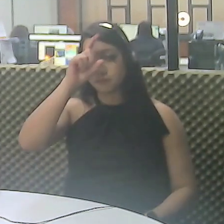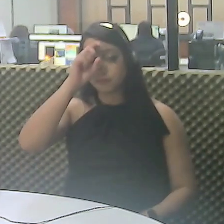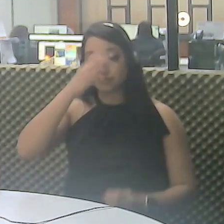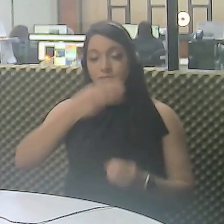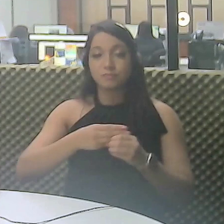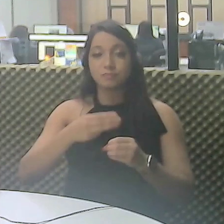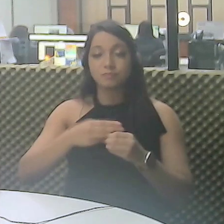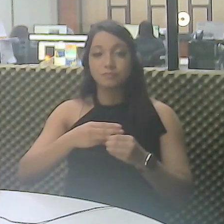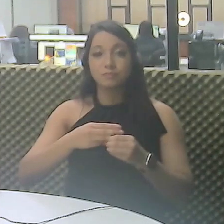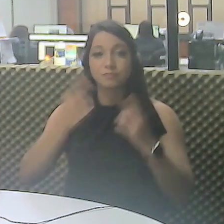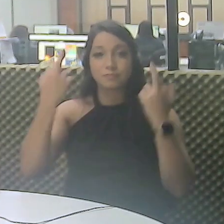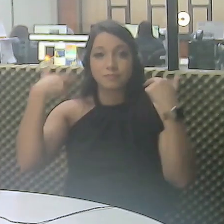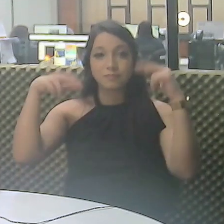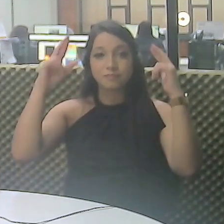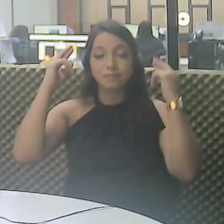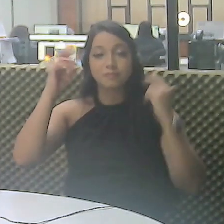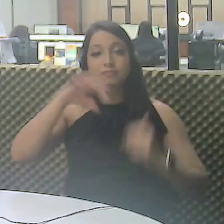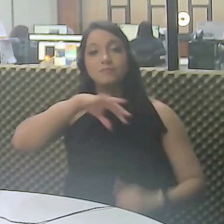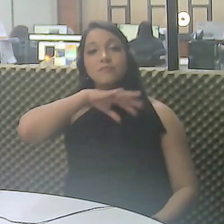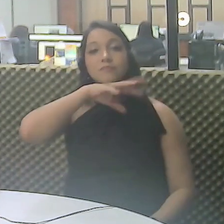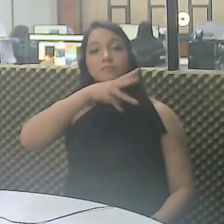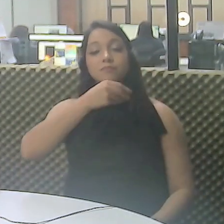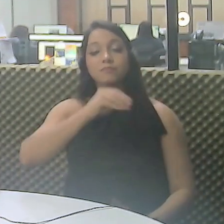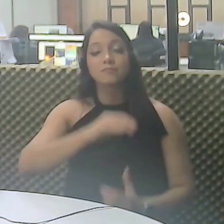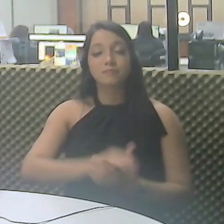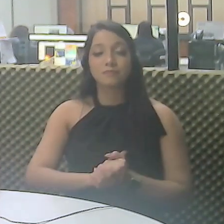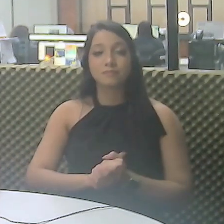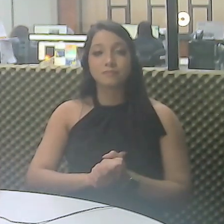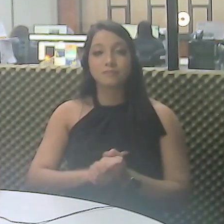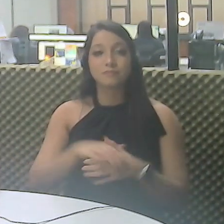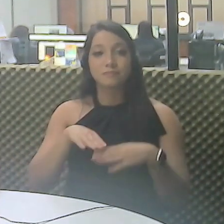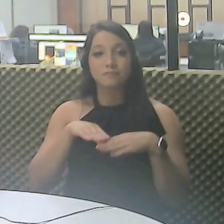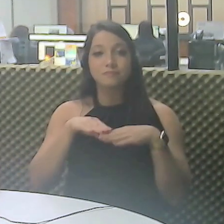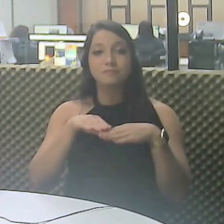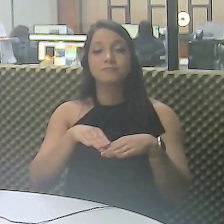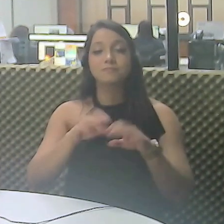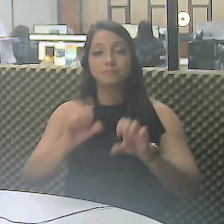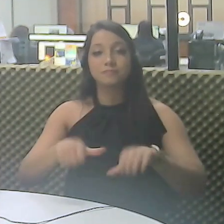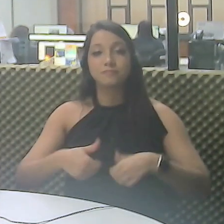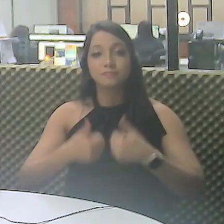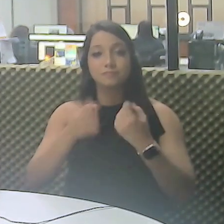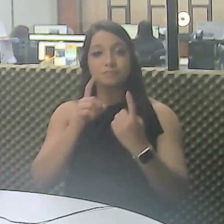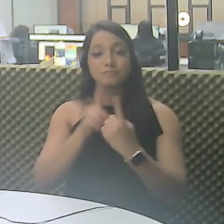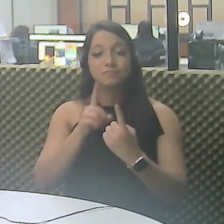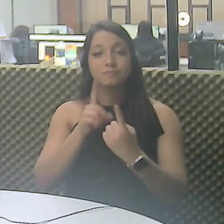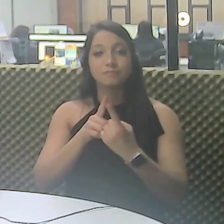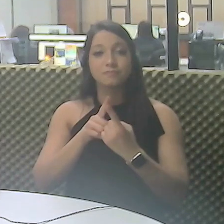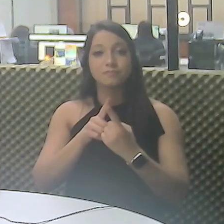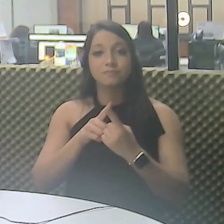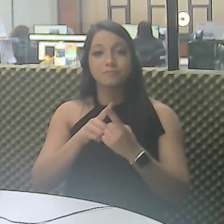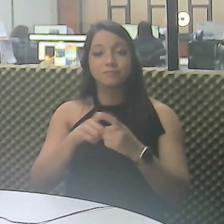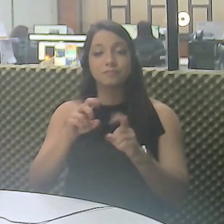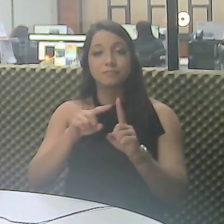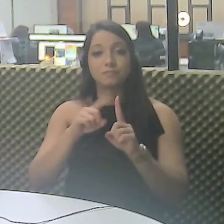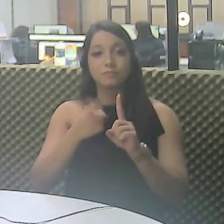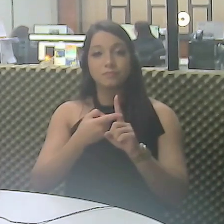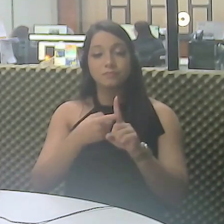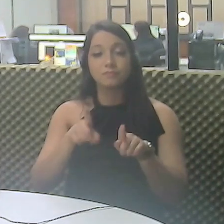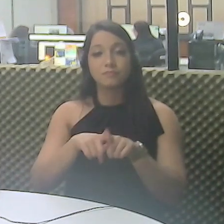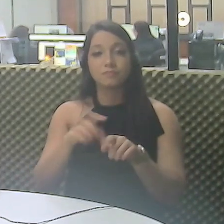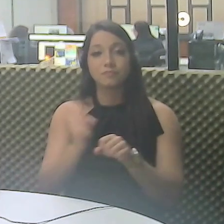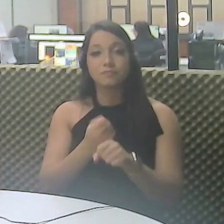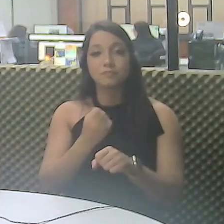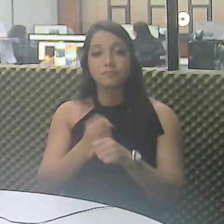Maternidade Municipal Dr. Odelmo Leão Carneiro. As intervenções permitirão melhorias nos atendimentos em obstetrícia e a construção